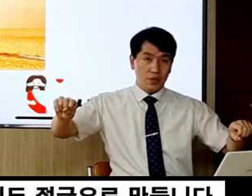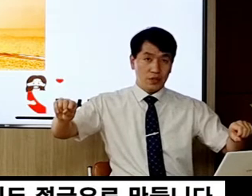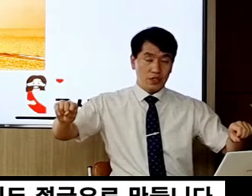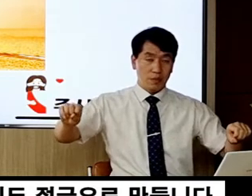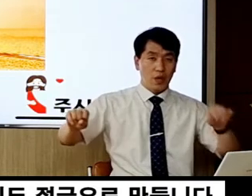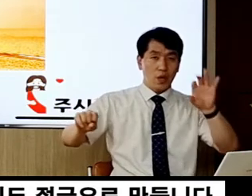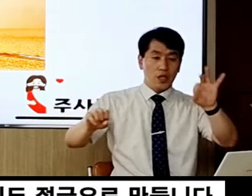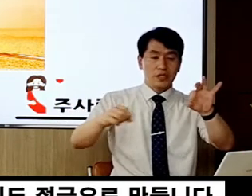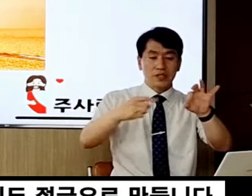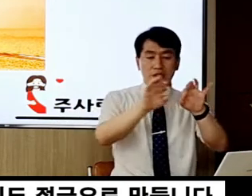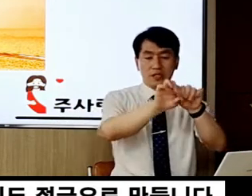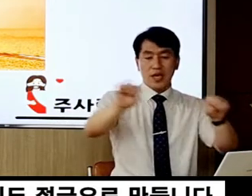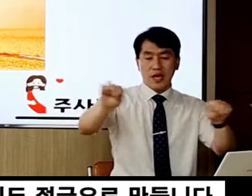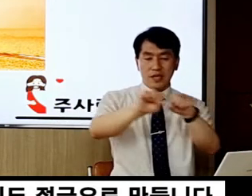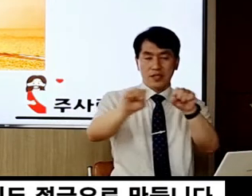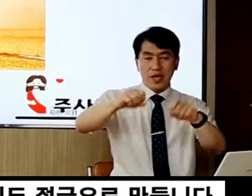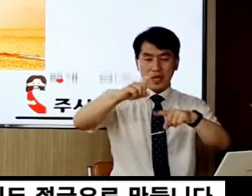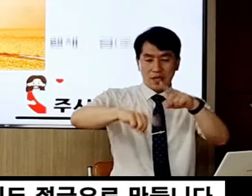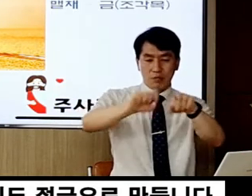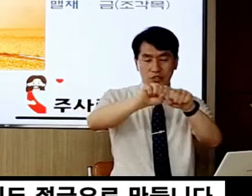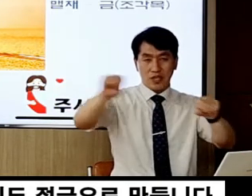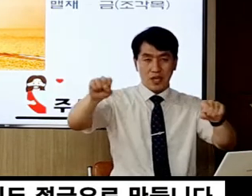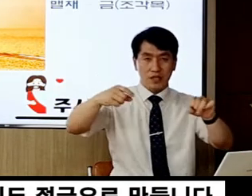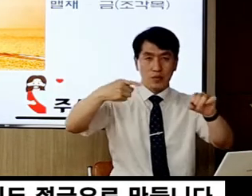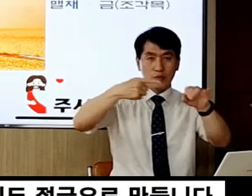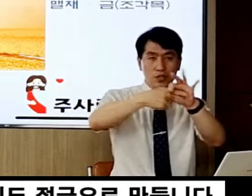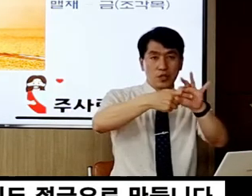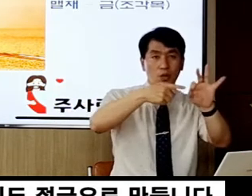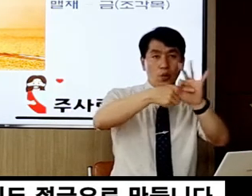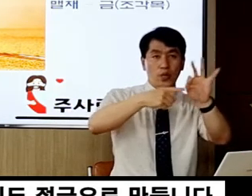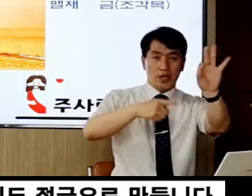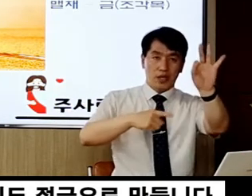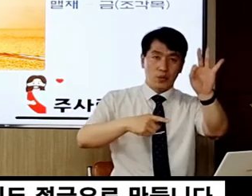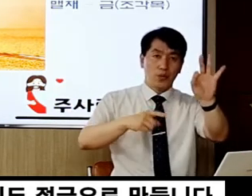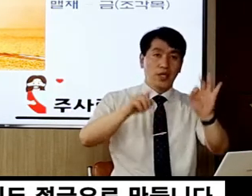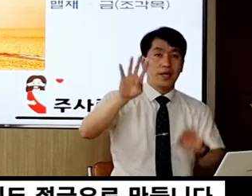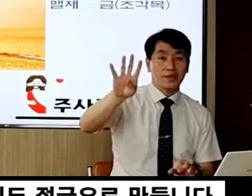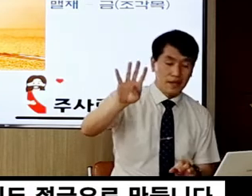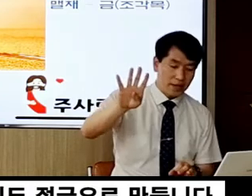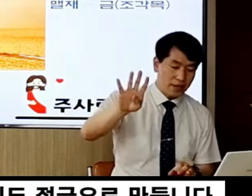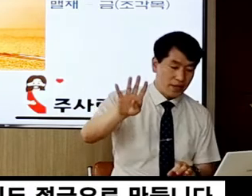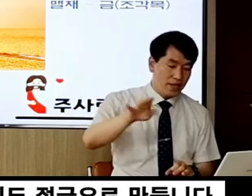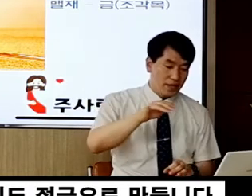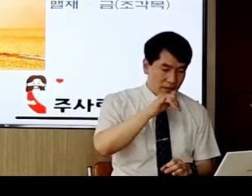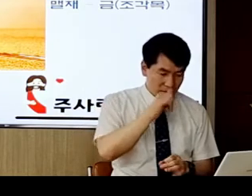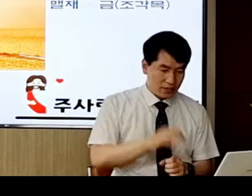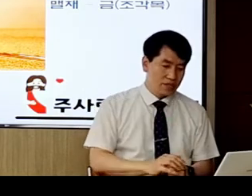채하고 그다음에 나무 채를 꽂는 고리가 4개가